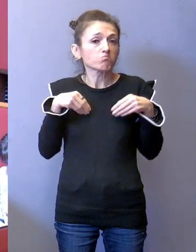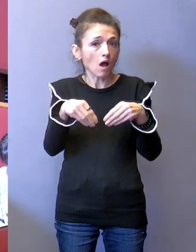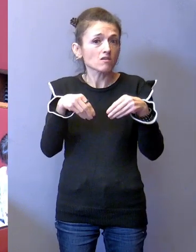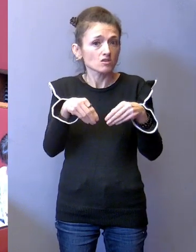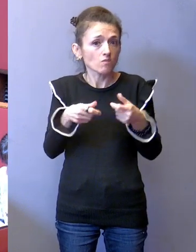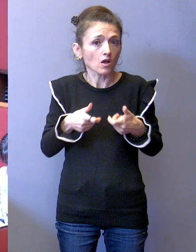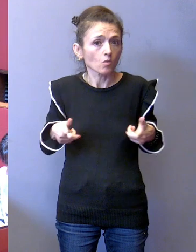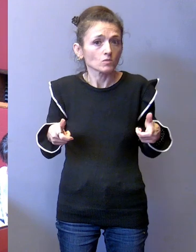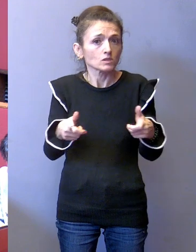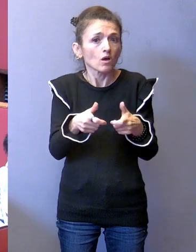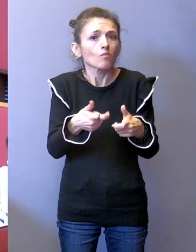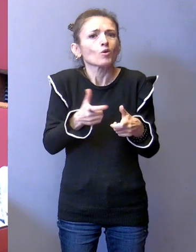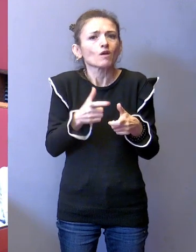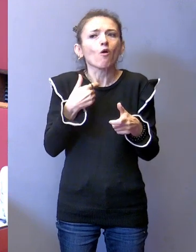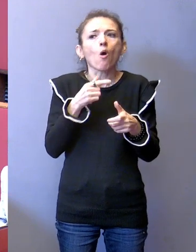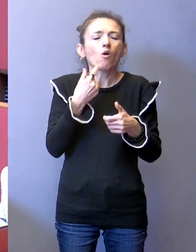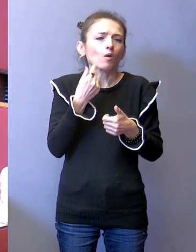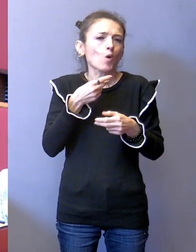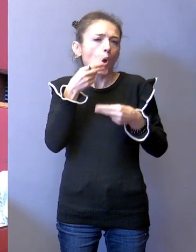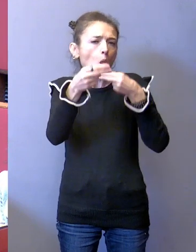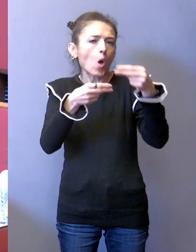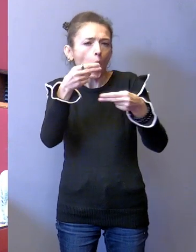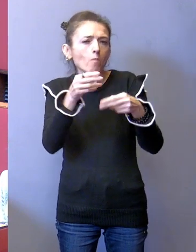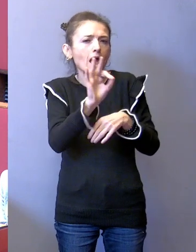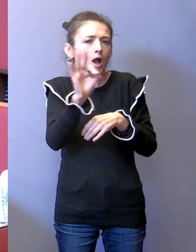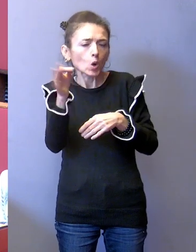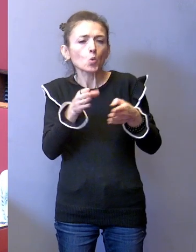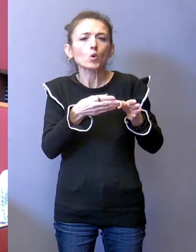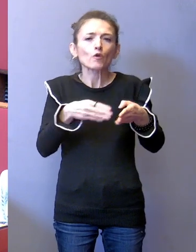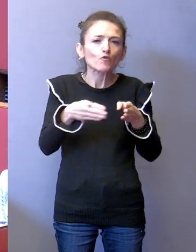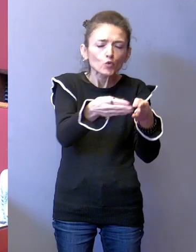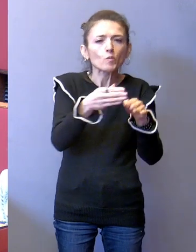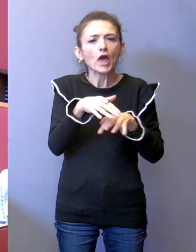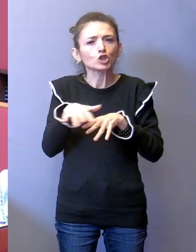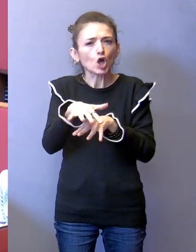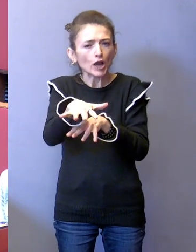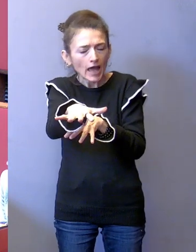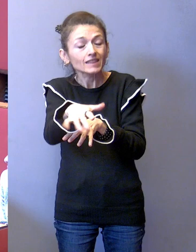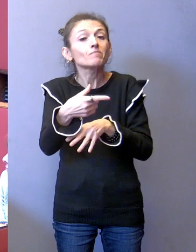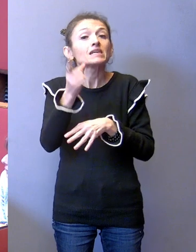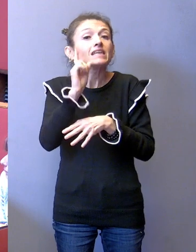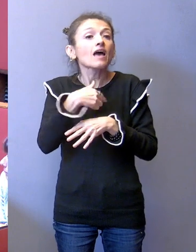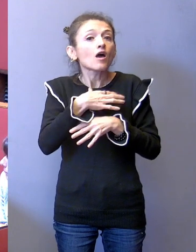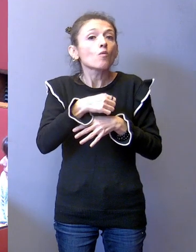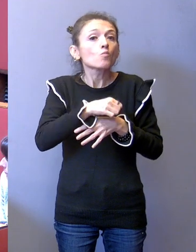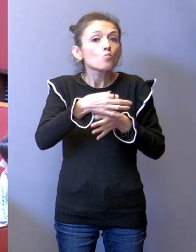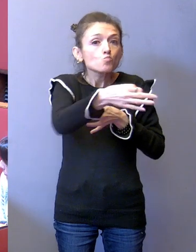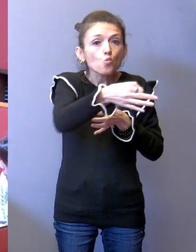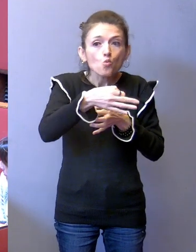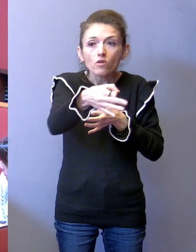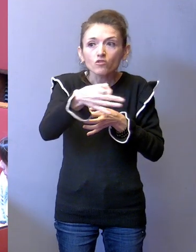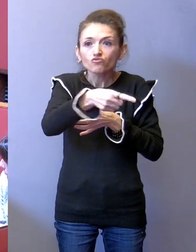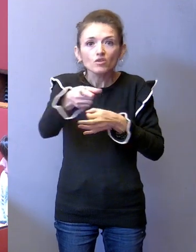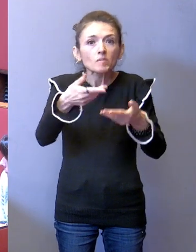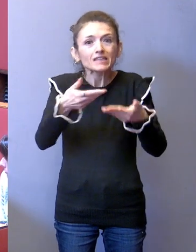io ho citato qualche fiume Però ovviamente qualche Torrente Però sicuramente con la parola di Municipio e quindi del territorio noi